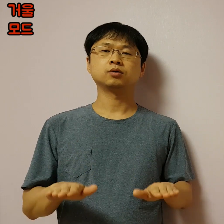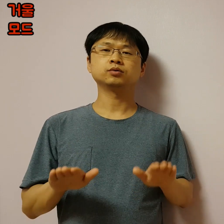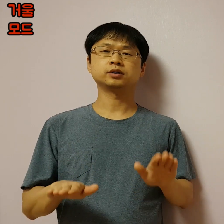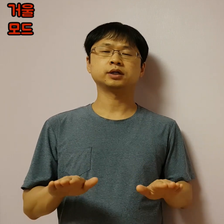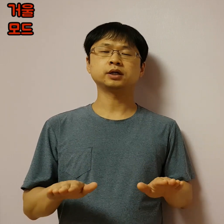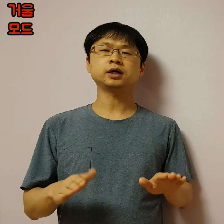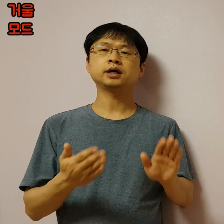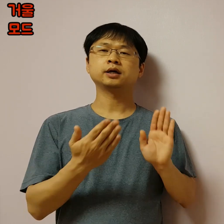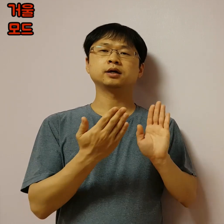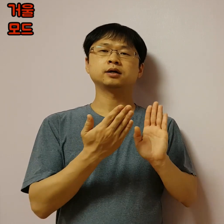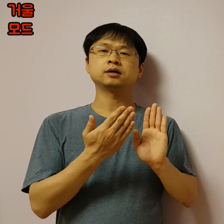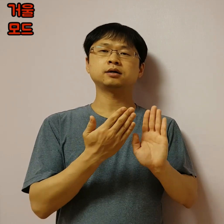오늘이